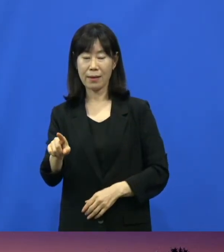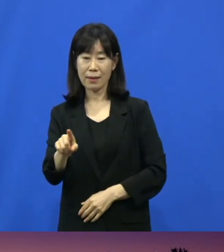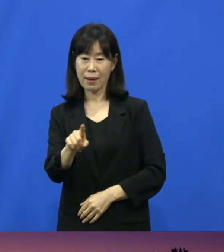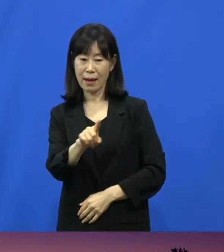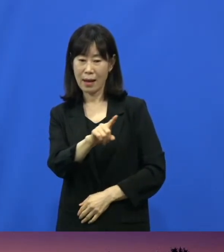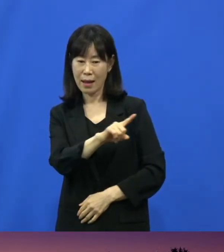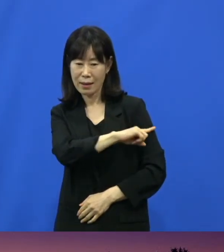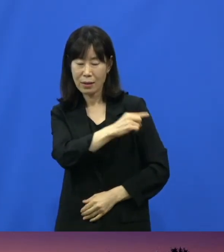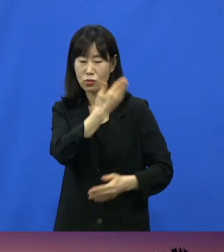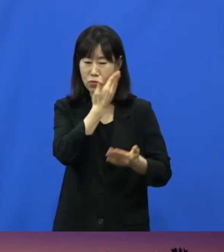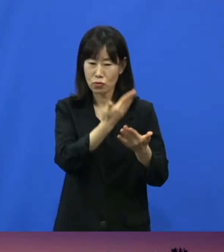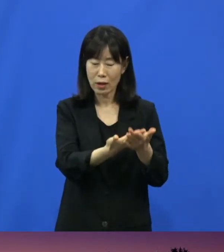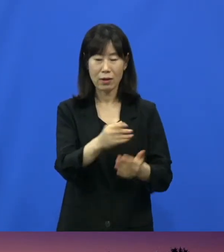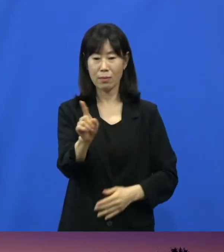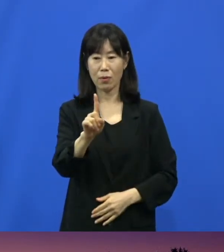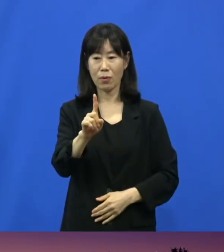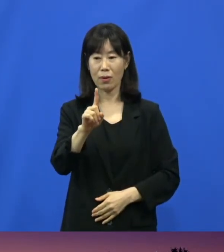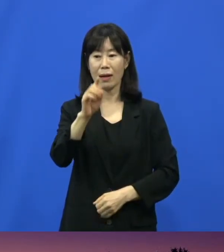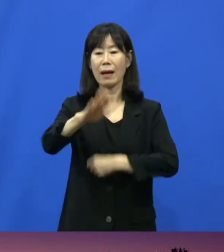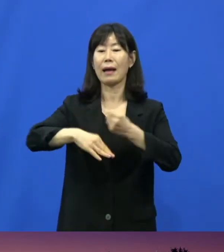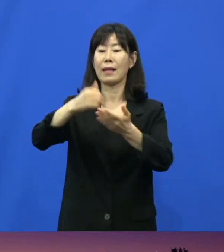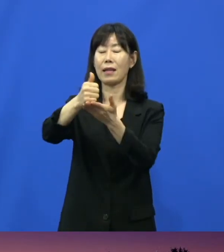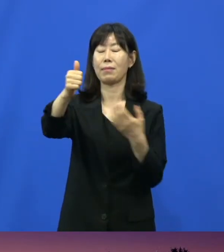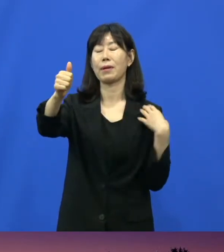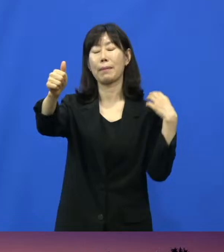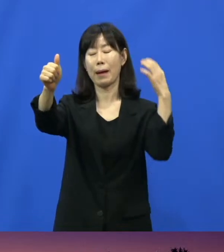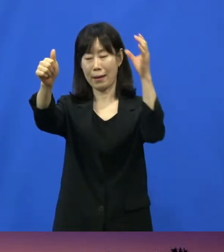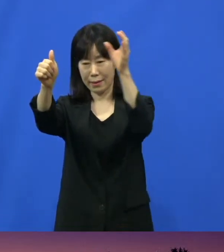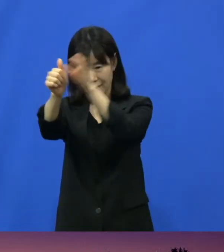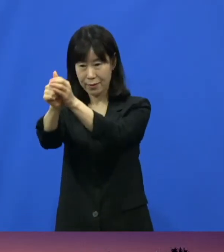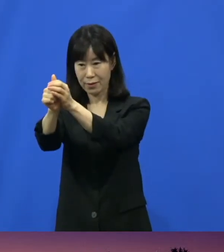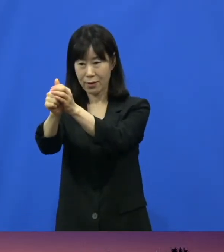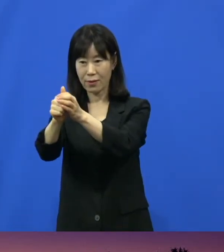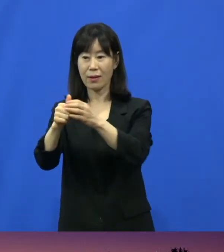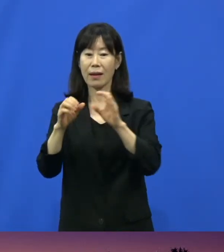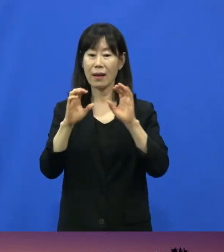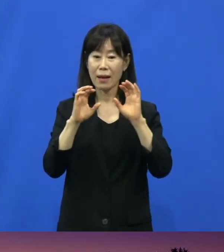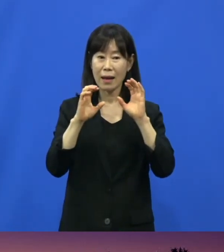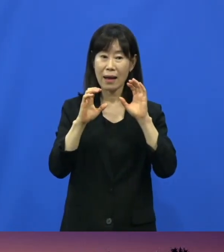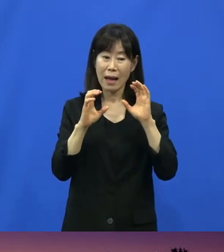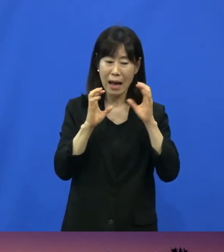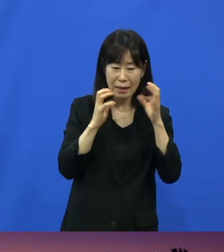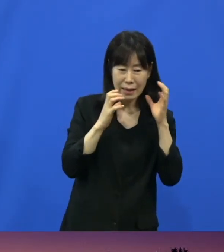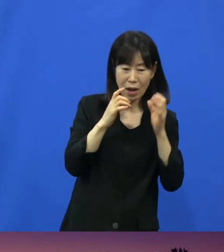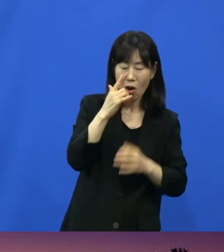일이 있다면 맡기는 겁니다. 아기가 엄마의 품에 자신을 내어 맡기는 거예요.